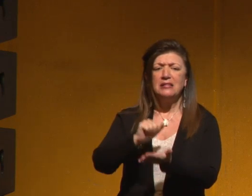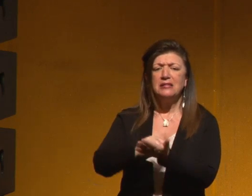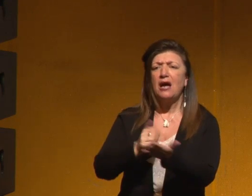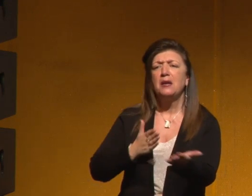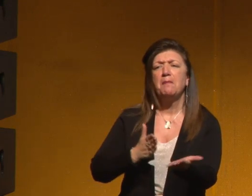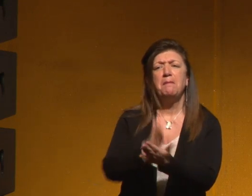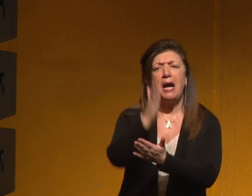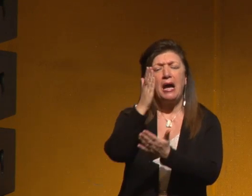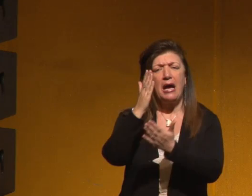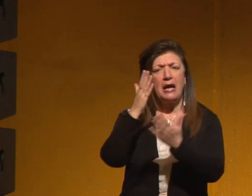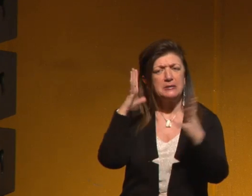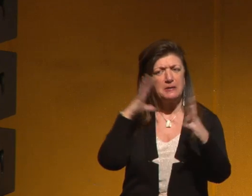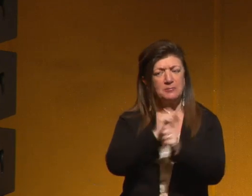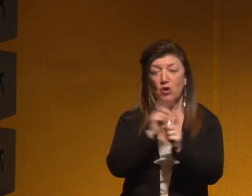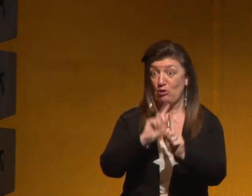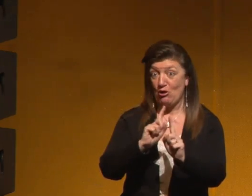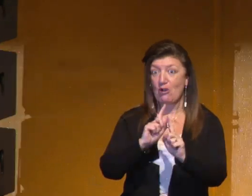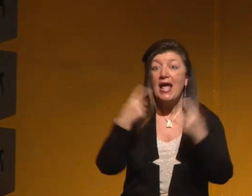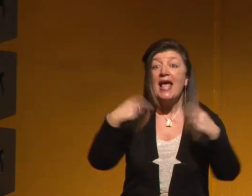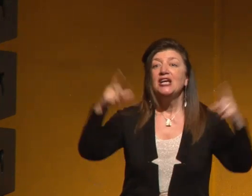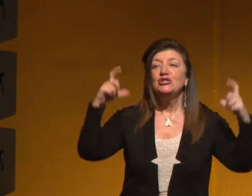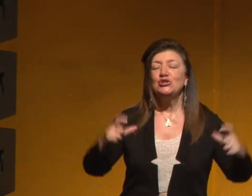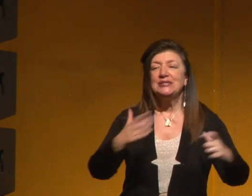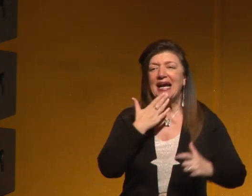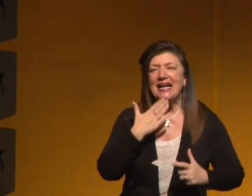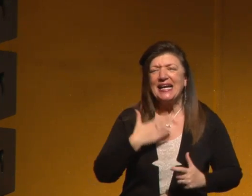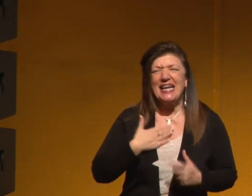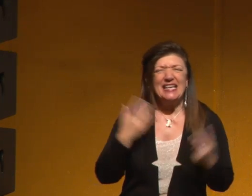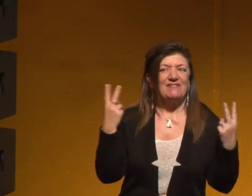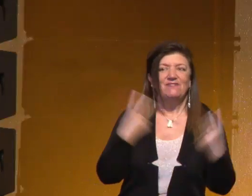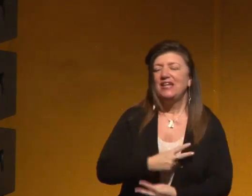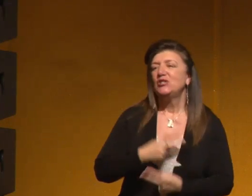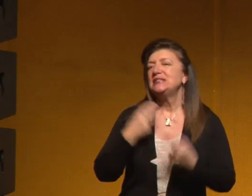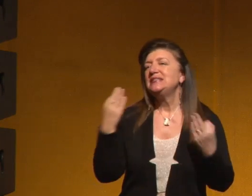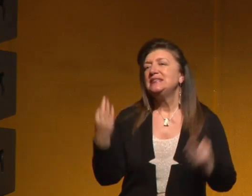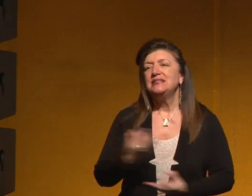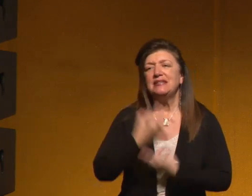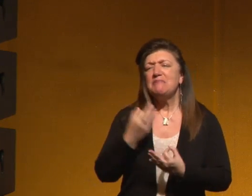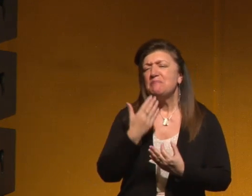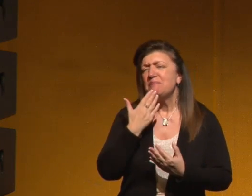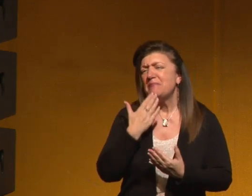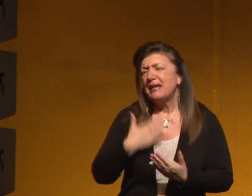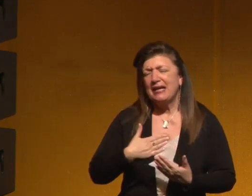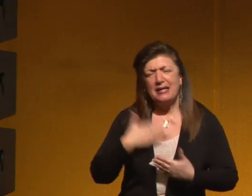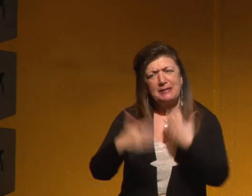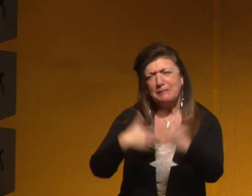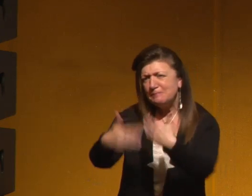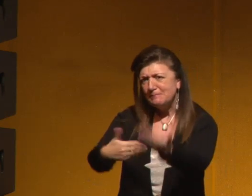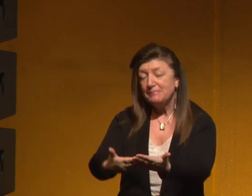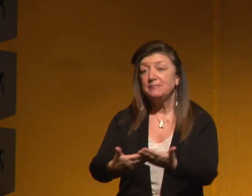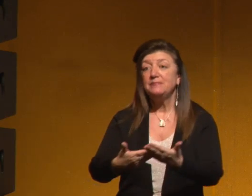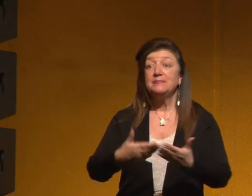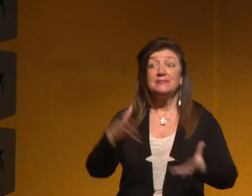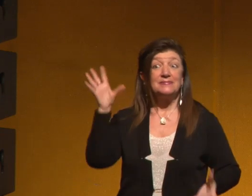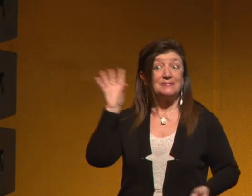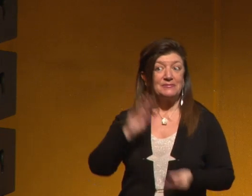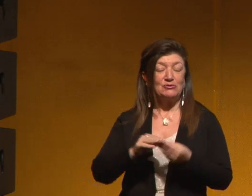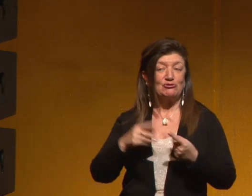che questa città ci crede ci ha sempre creduto e quindi tutto quello che in questi